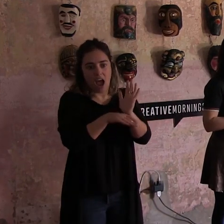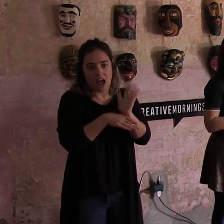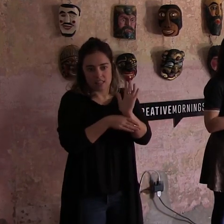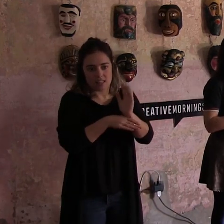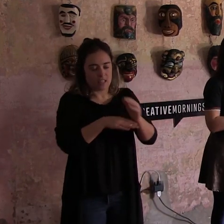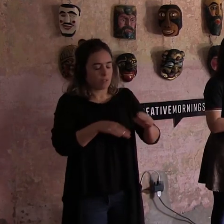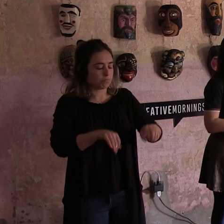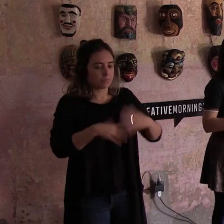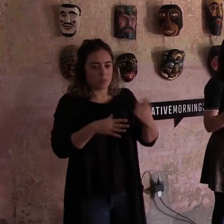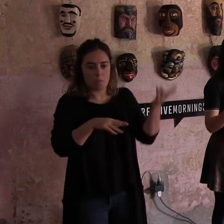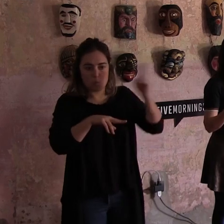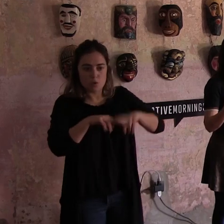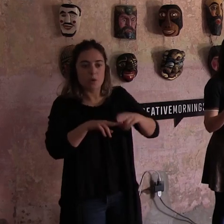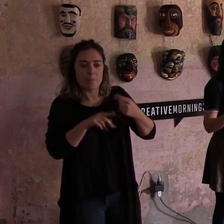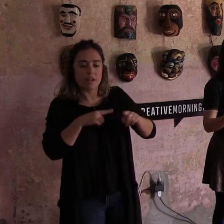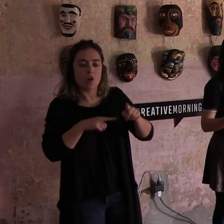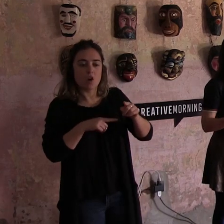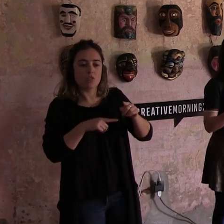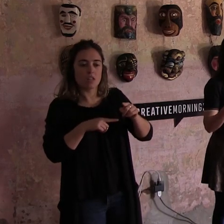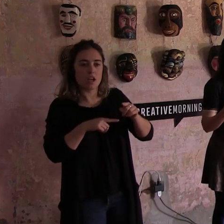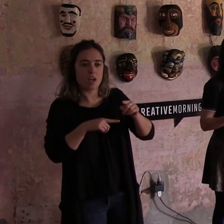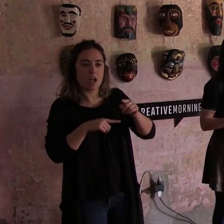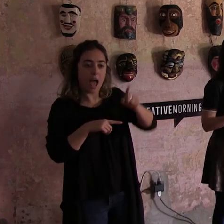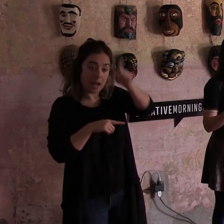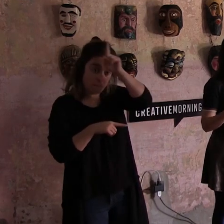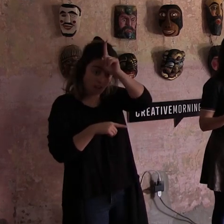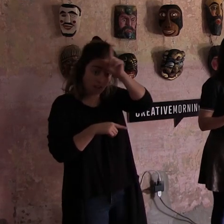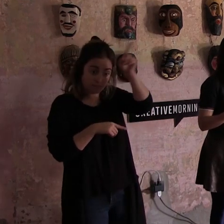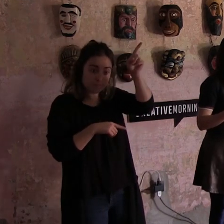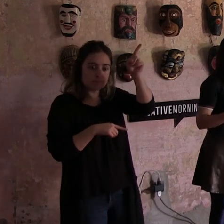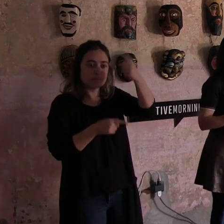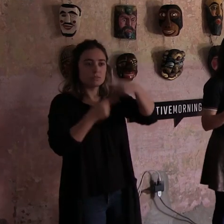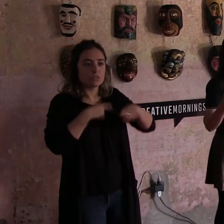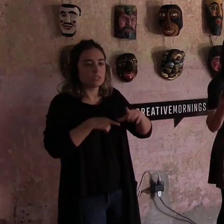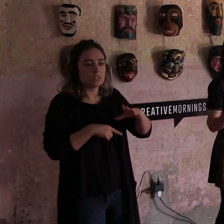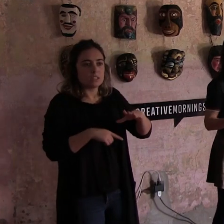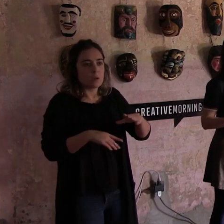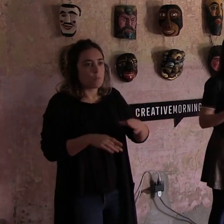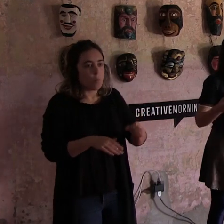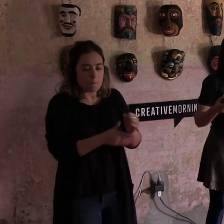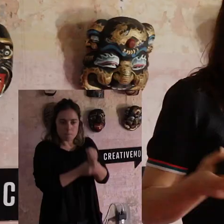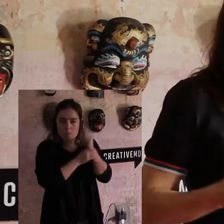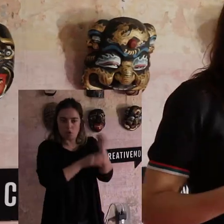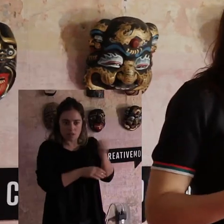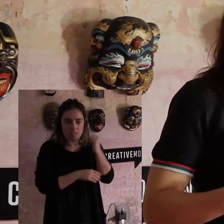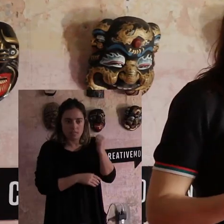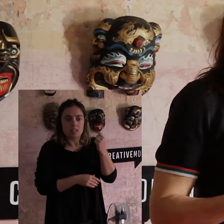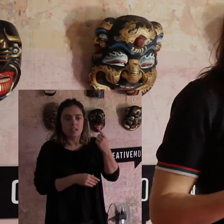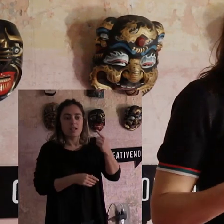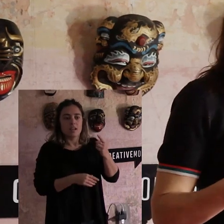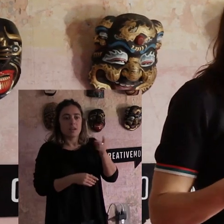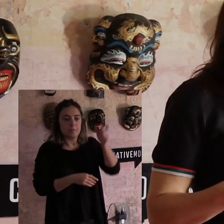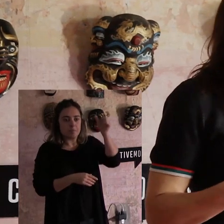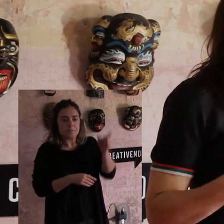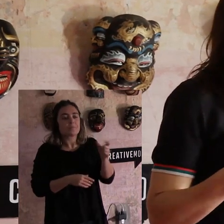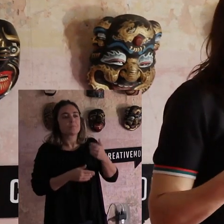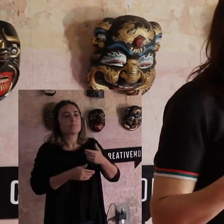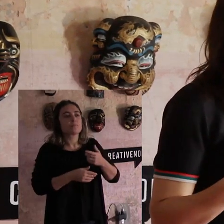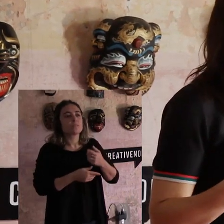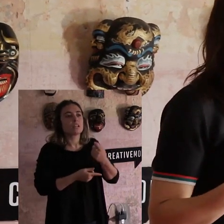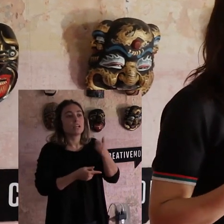que ya ahora murió, que la pueden buscar porque realmente tiene unos espectáculos que son alucinantes, y